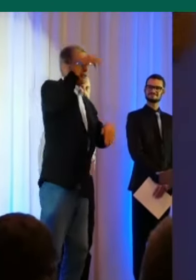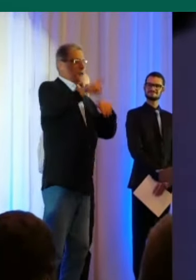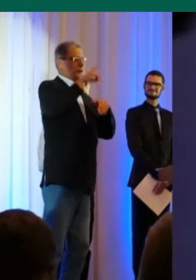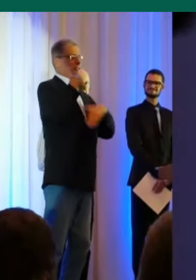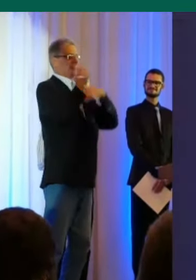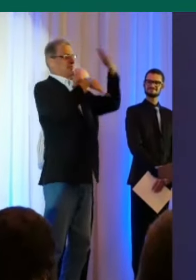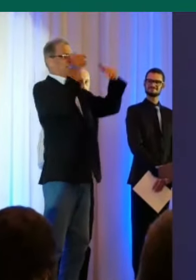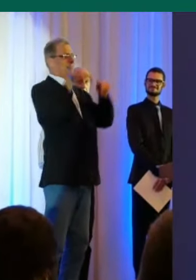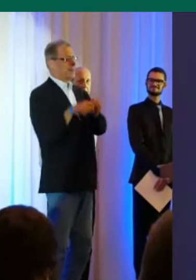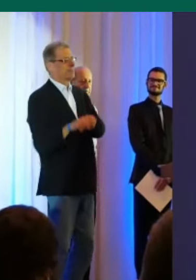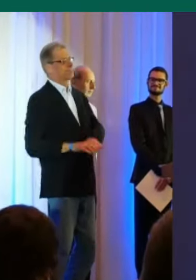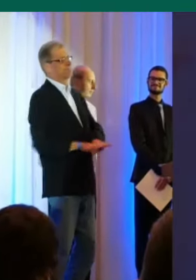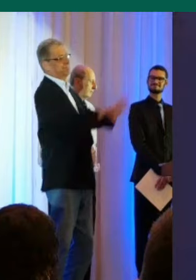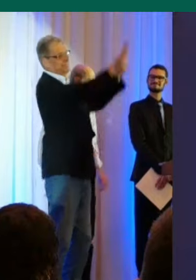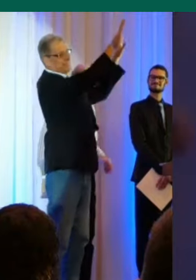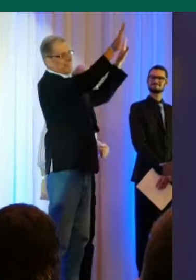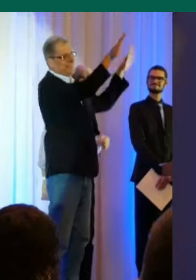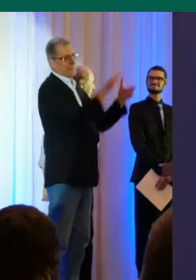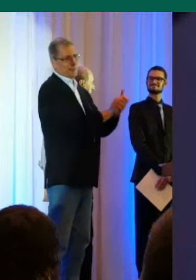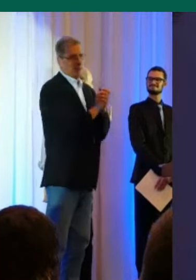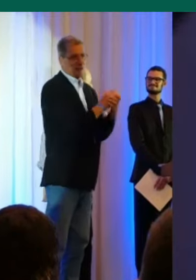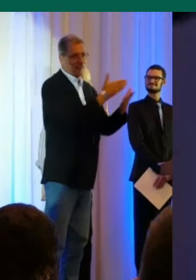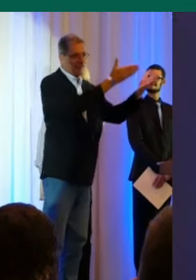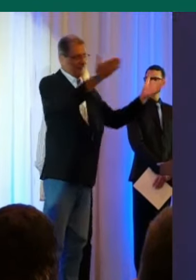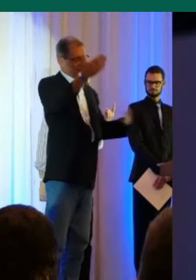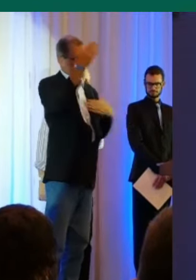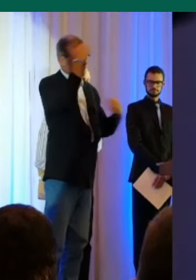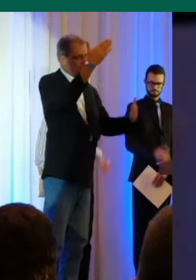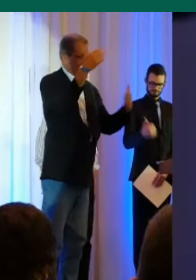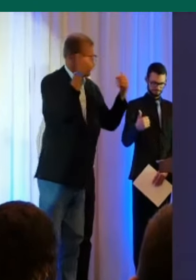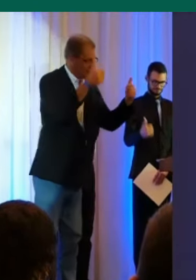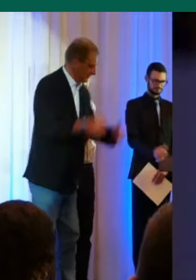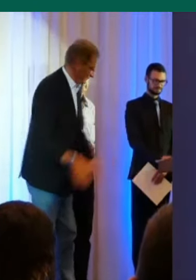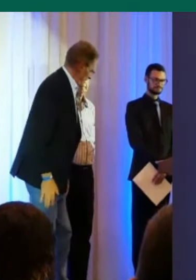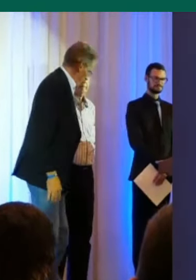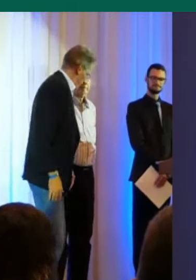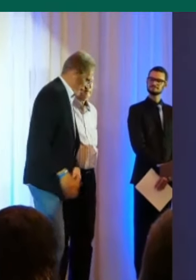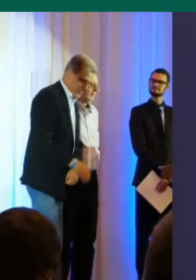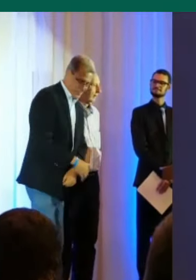de fazer parte desta história, e que mais pesquisadores continuem difundindo.